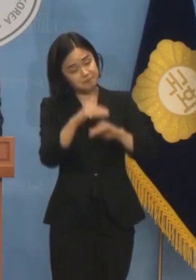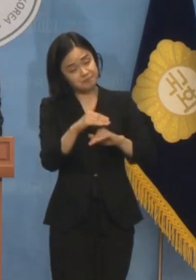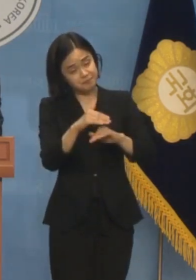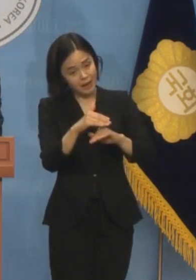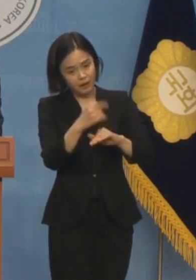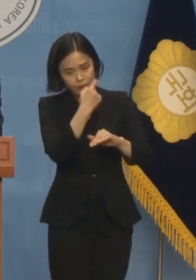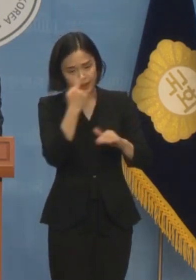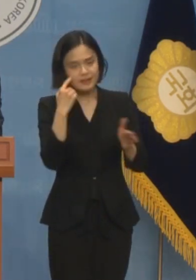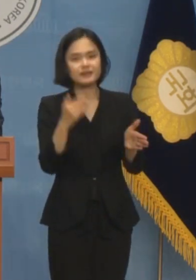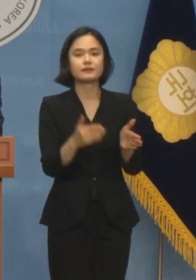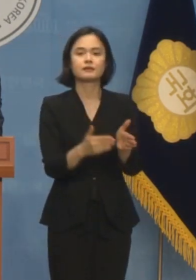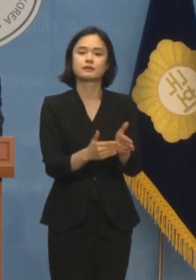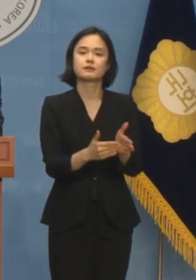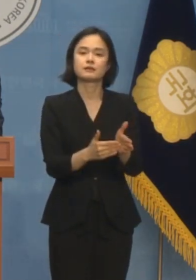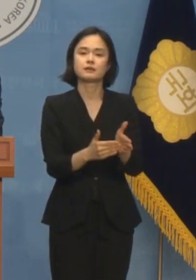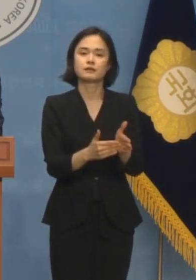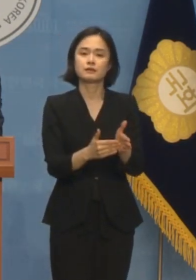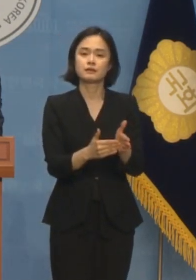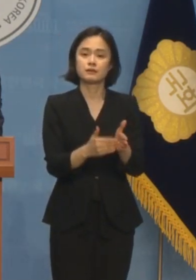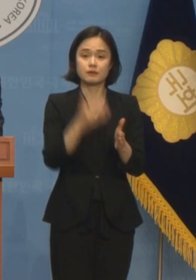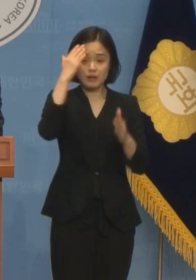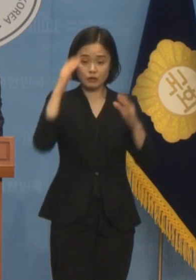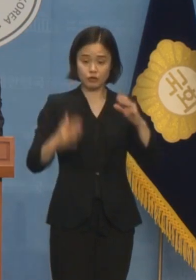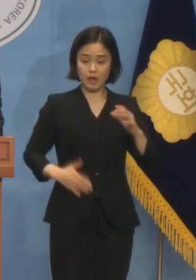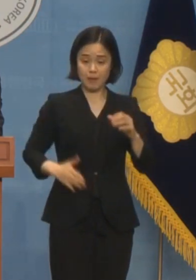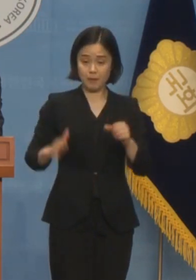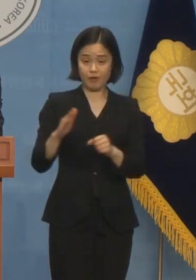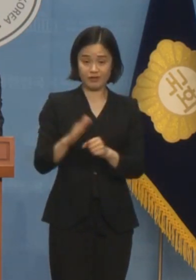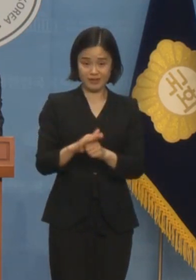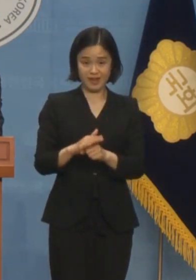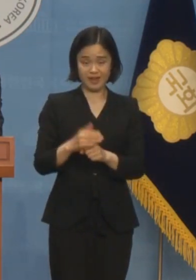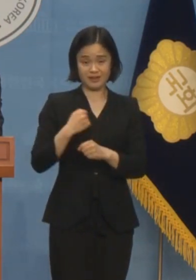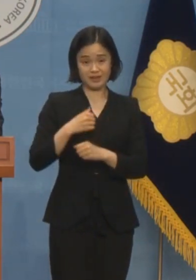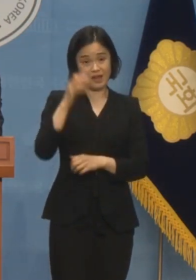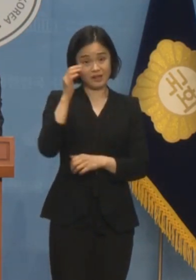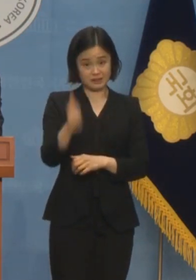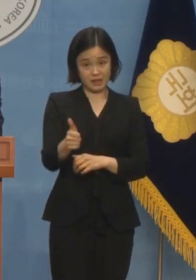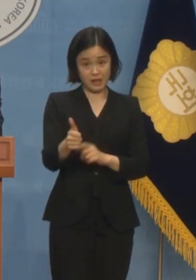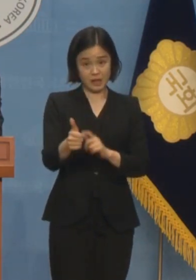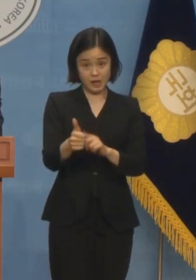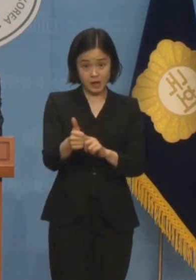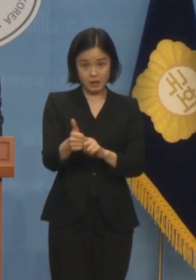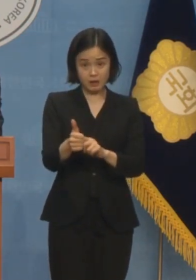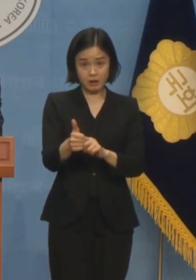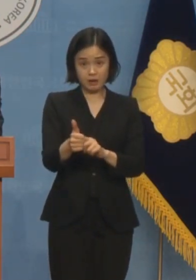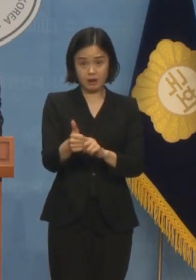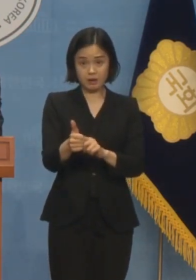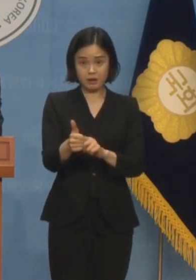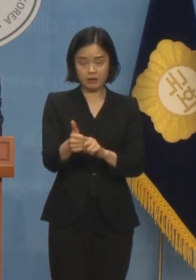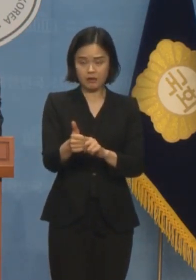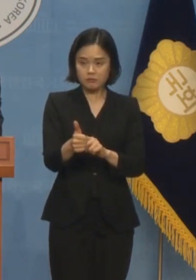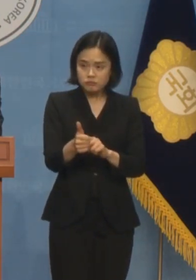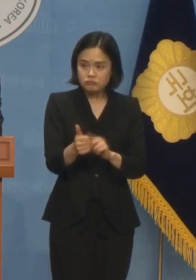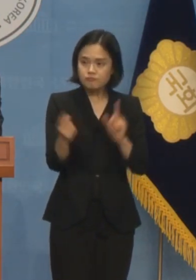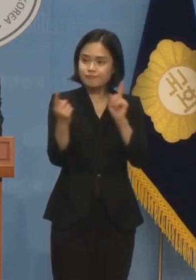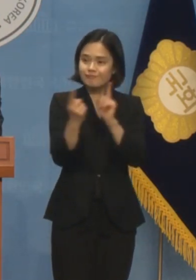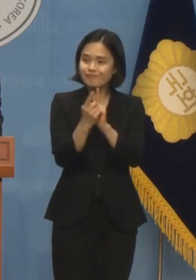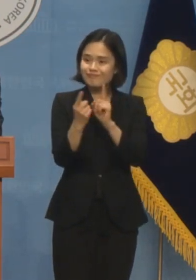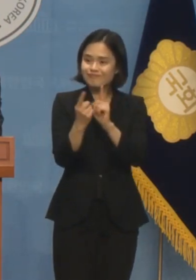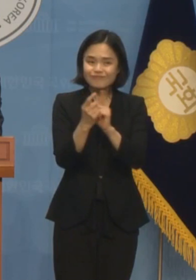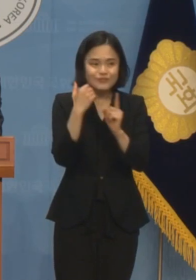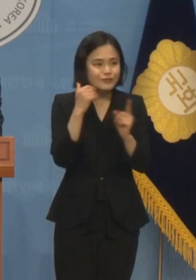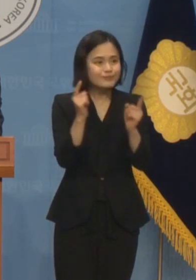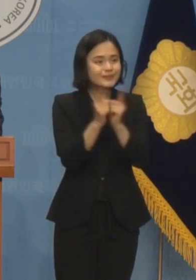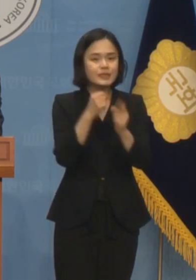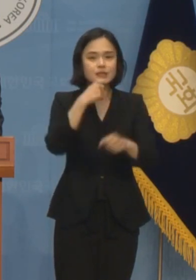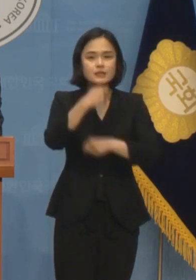대한민국 해병대 사단장은 아무나 언제든 만날 수 있는 사람이 결코 아닙니다. 이들은 구체적인 날짜와